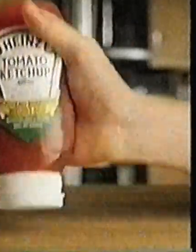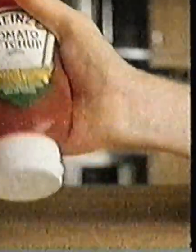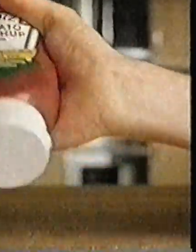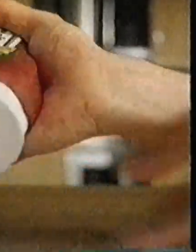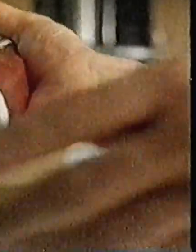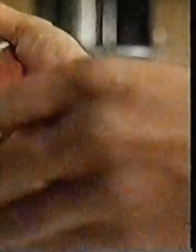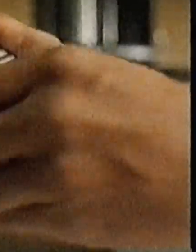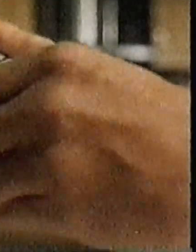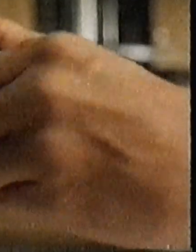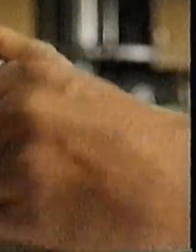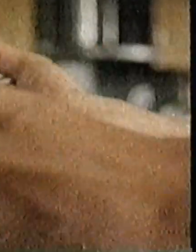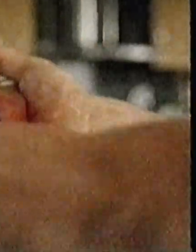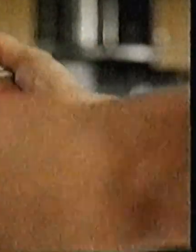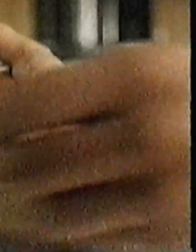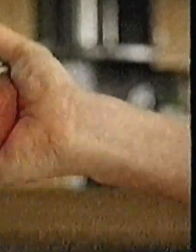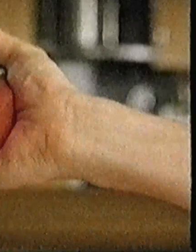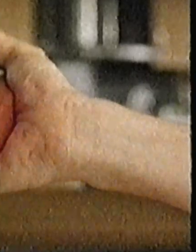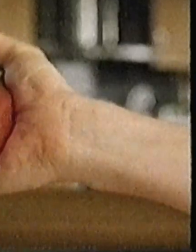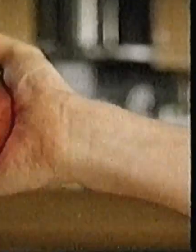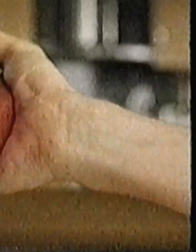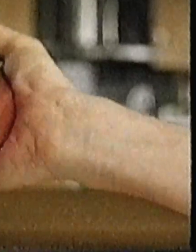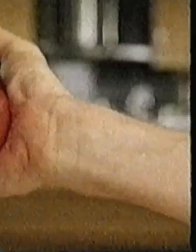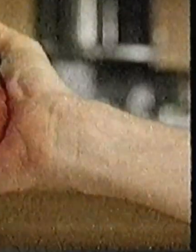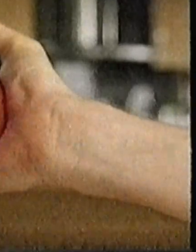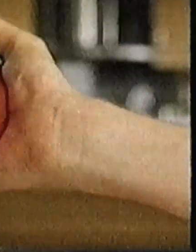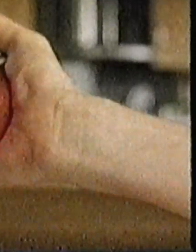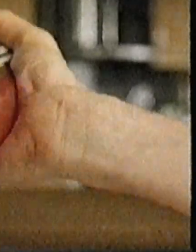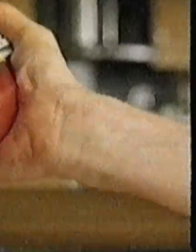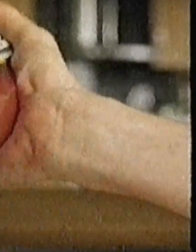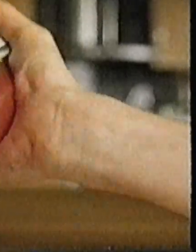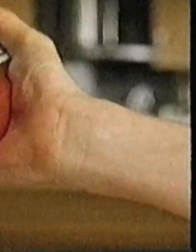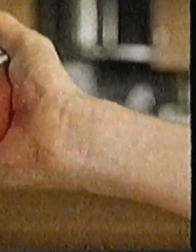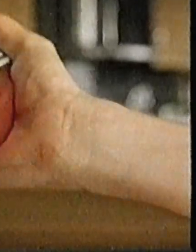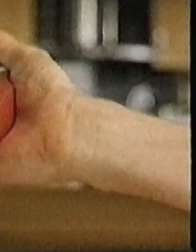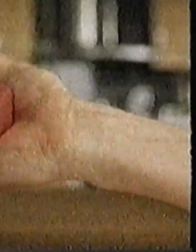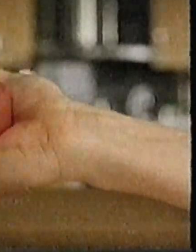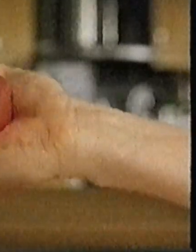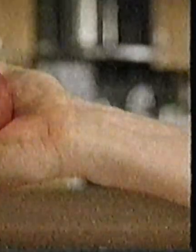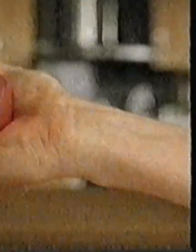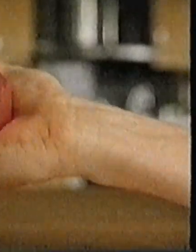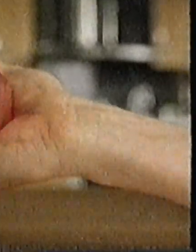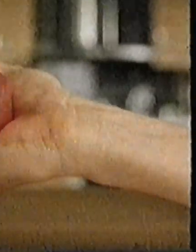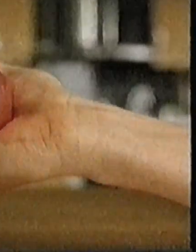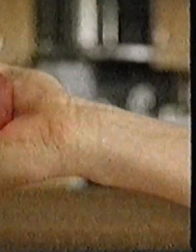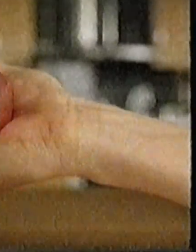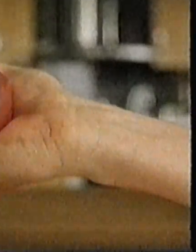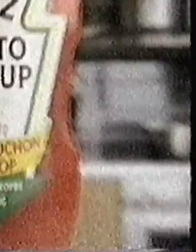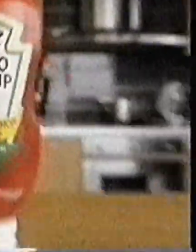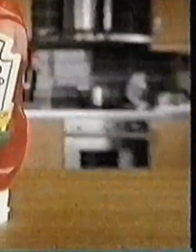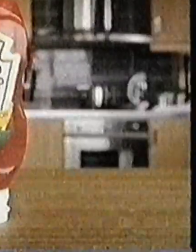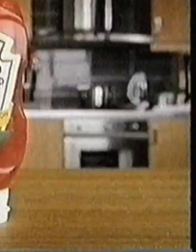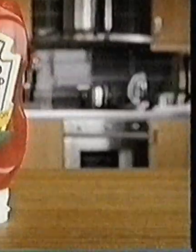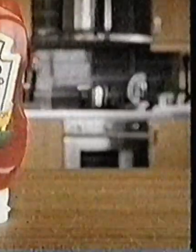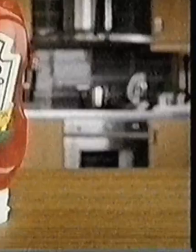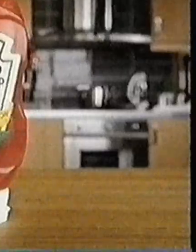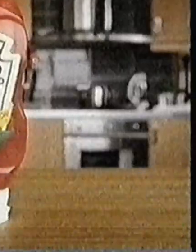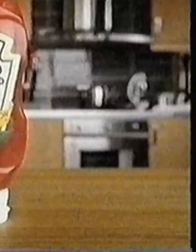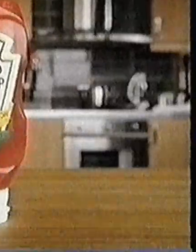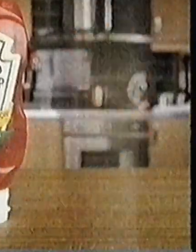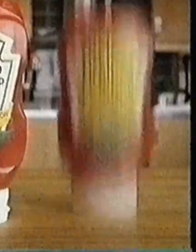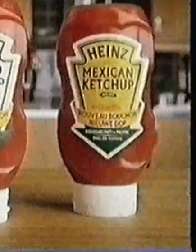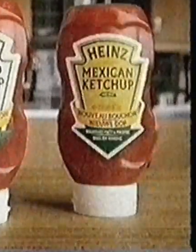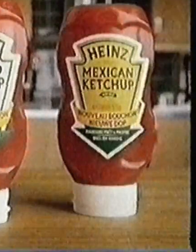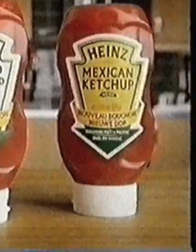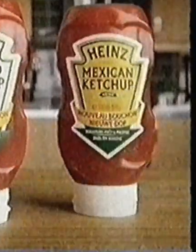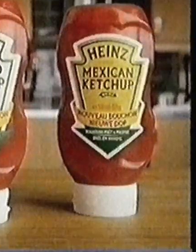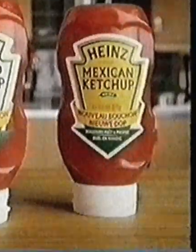préféré n'améliorer que l'emballage. Admirez. Un dosage parfait et un bouchon qui reste parfaitement propre. Et maintenant,